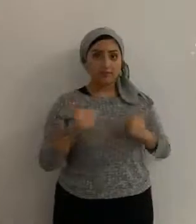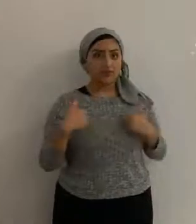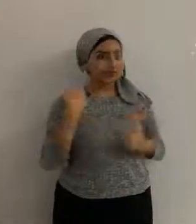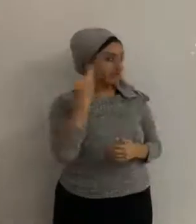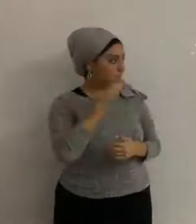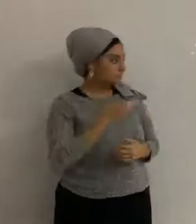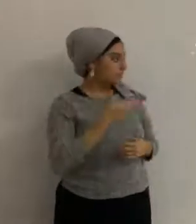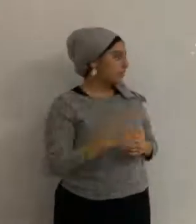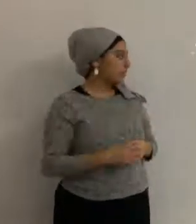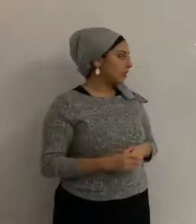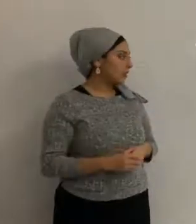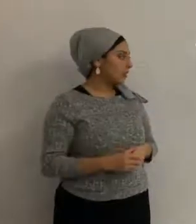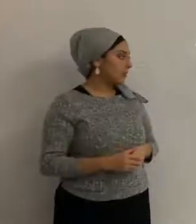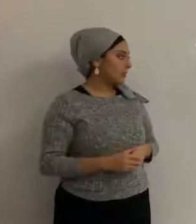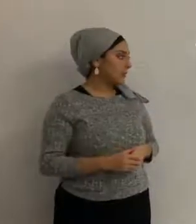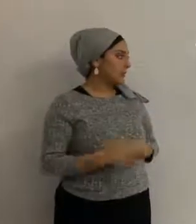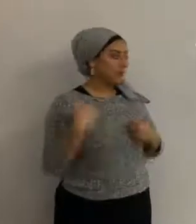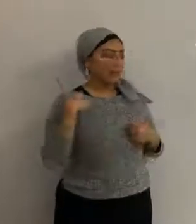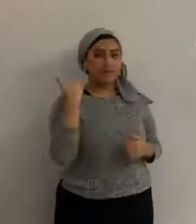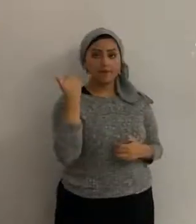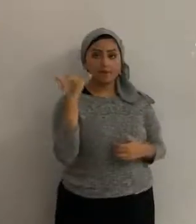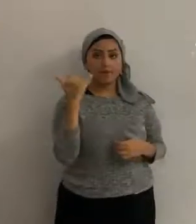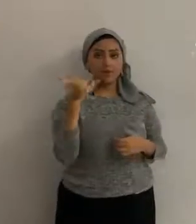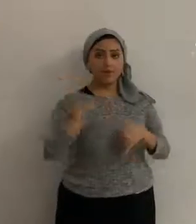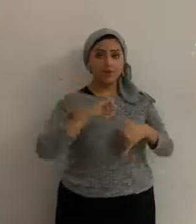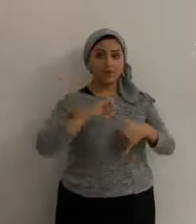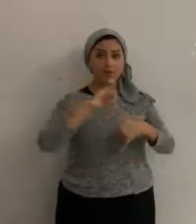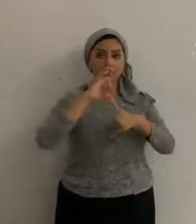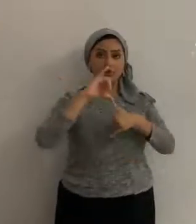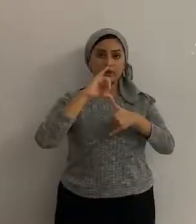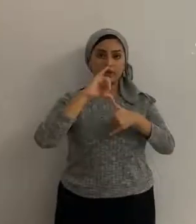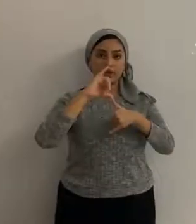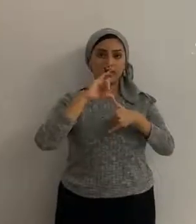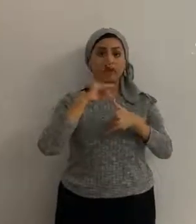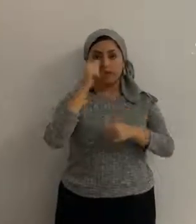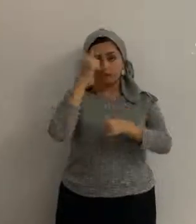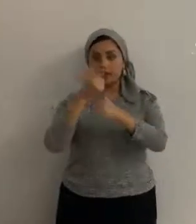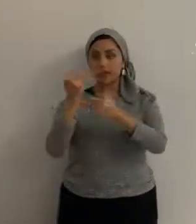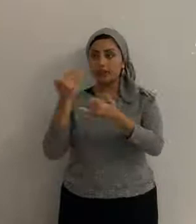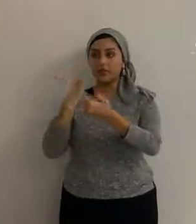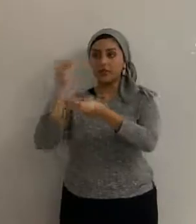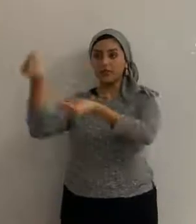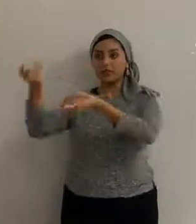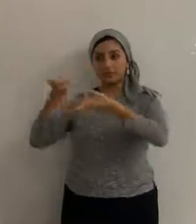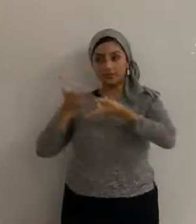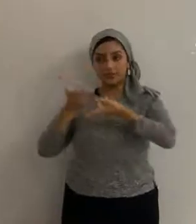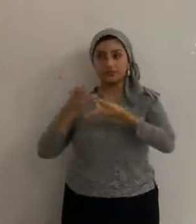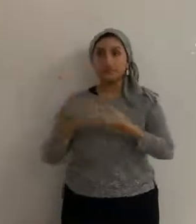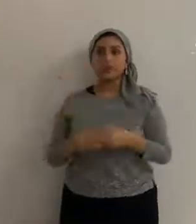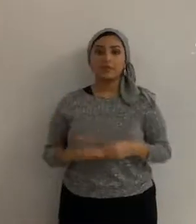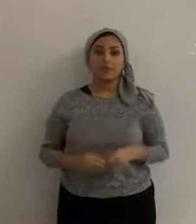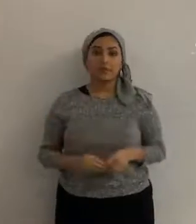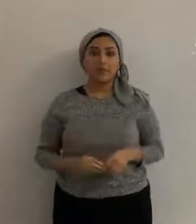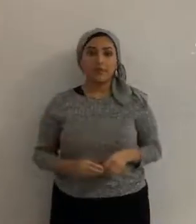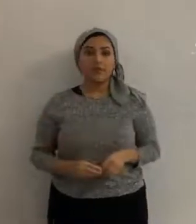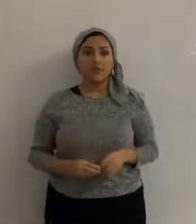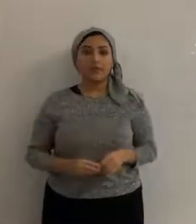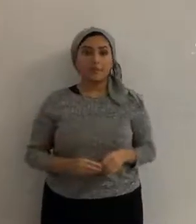lado derecho ven en amarillo una grúa muy grande, eso ya nos lo explicará nuestro amado Isaías Carrillo Guerrero, pero digo, para que una